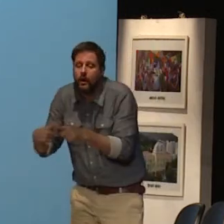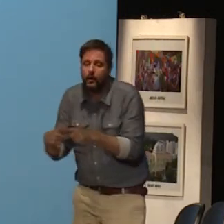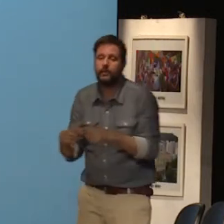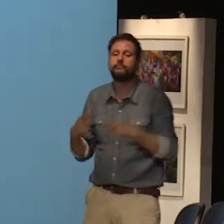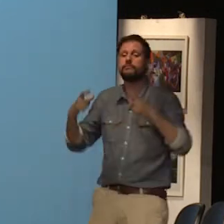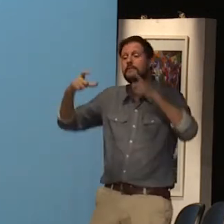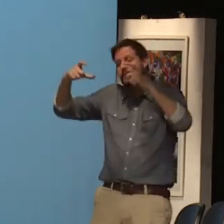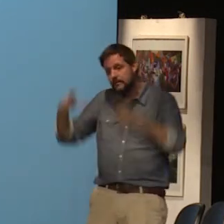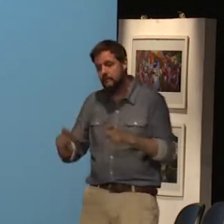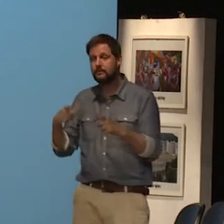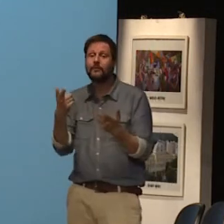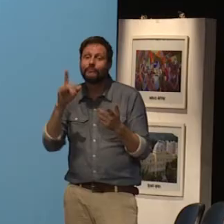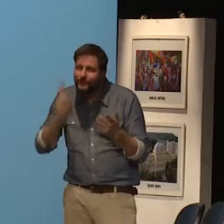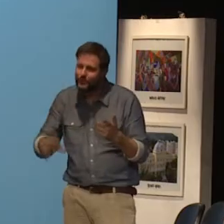quê? Porque essa base dessa